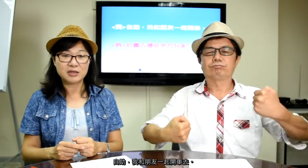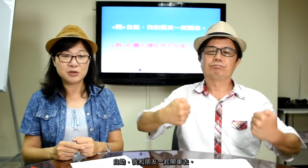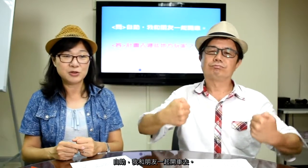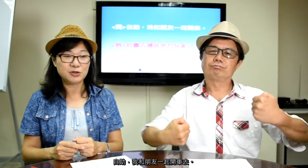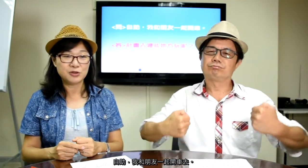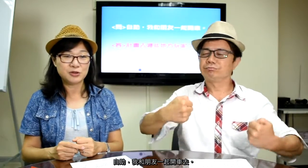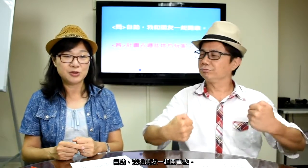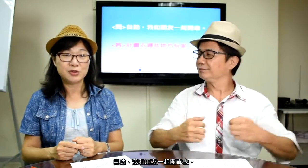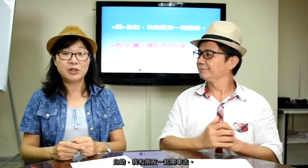去，